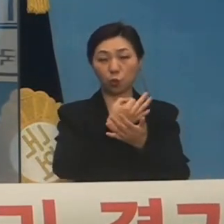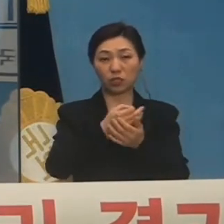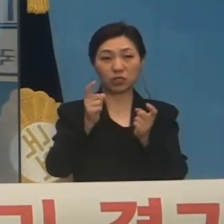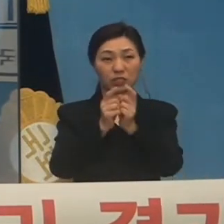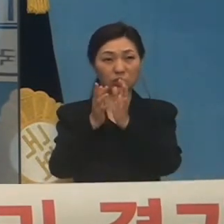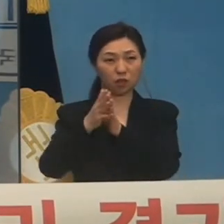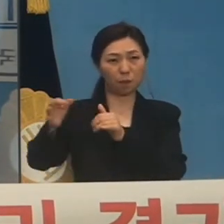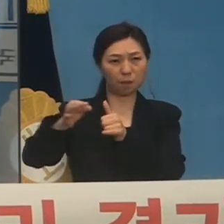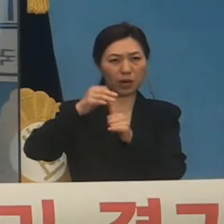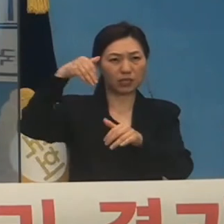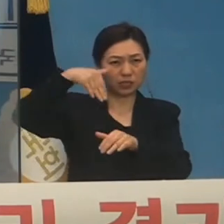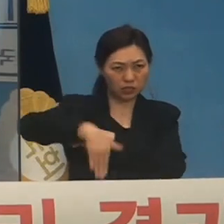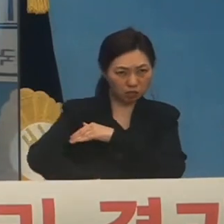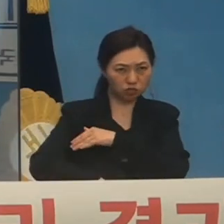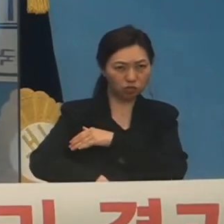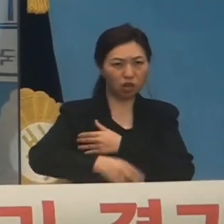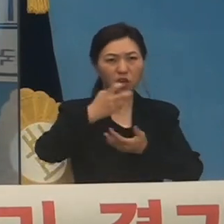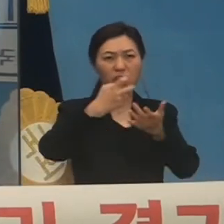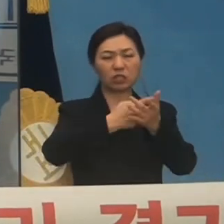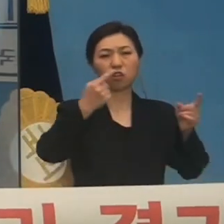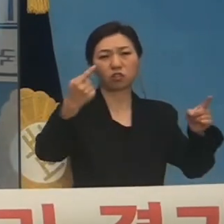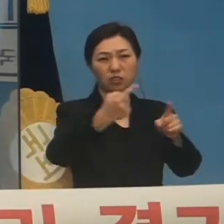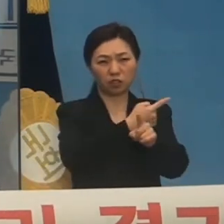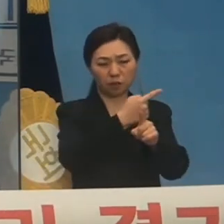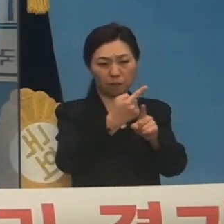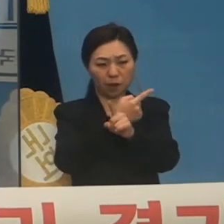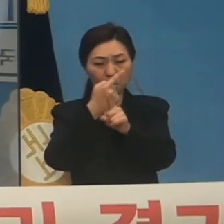공익행 직불제로 제도가 변화하는 동안